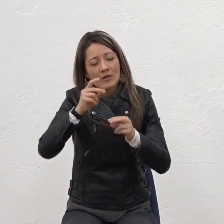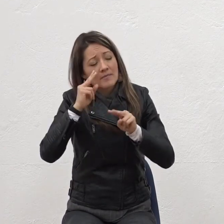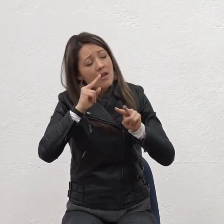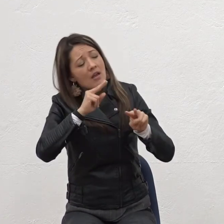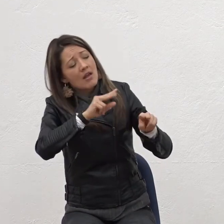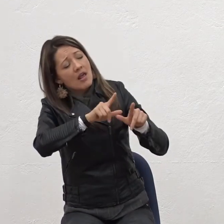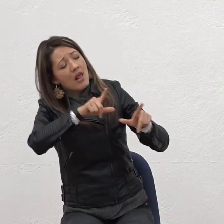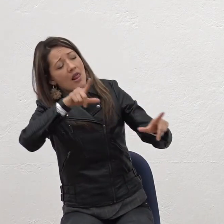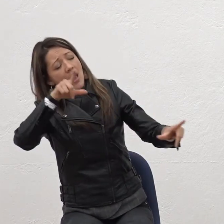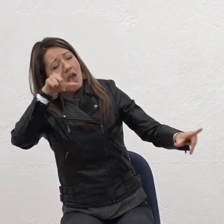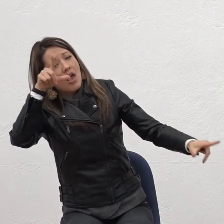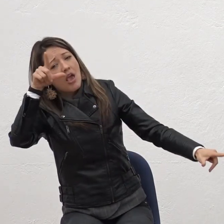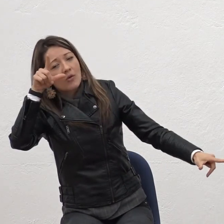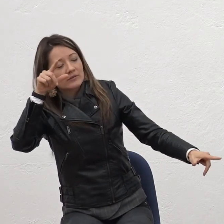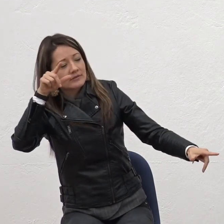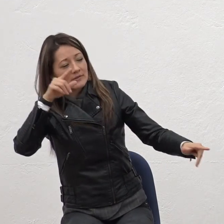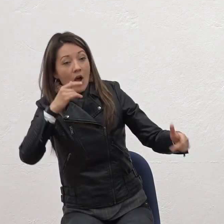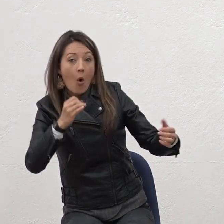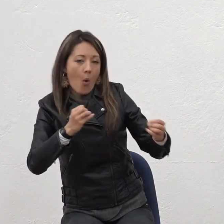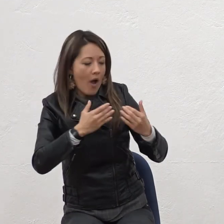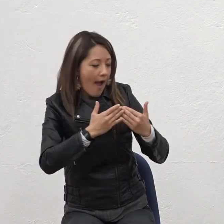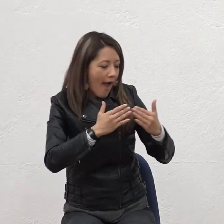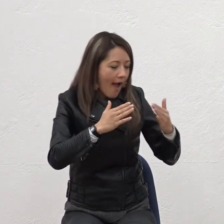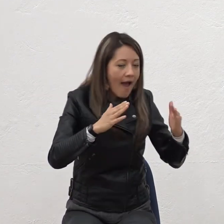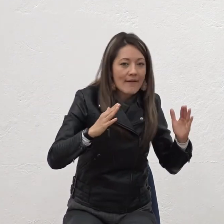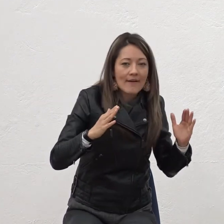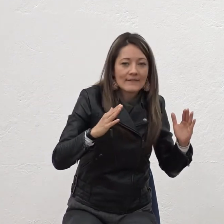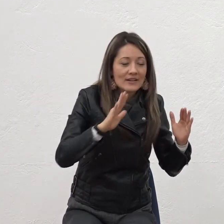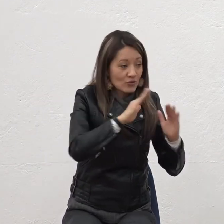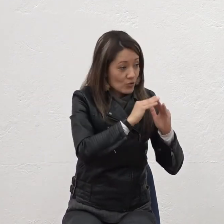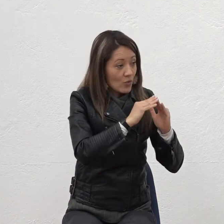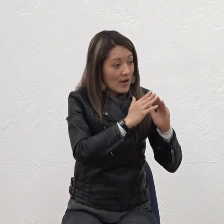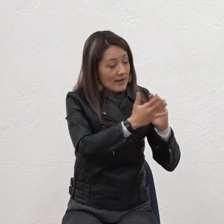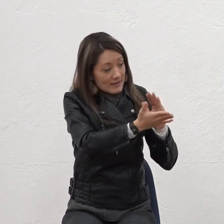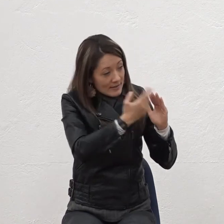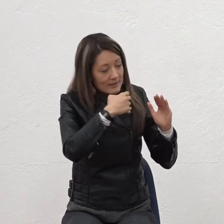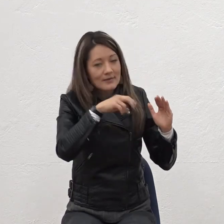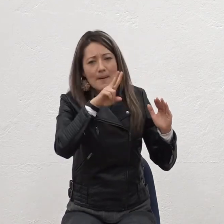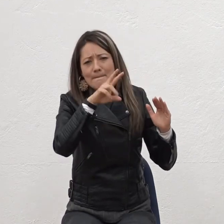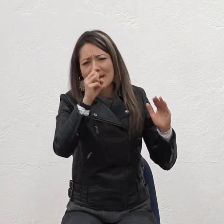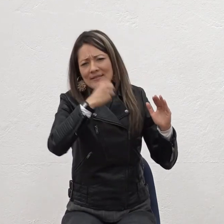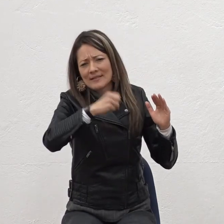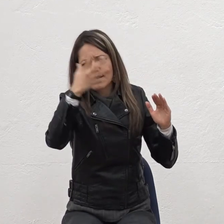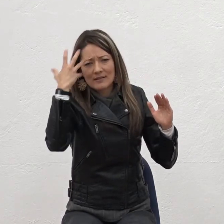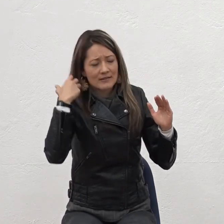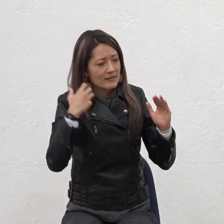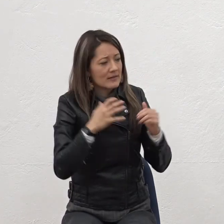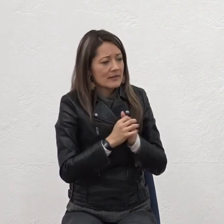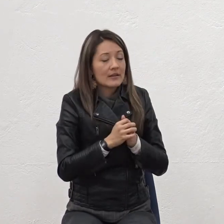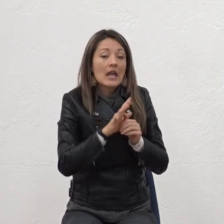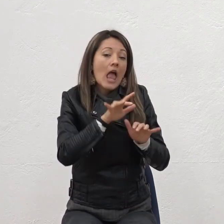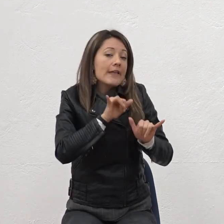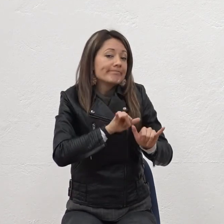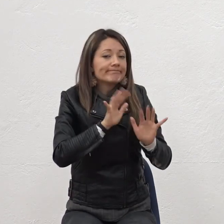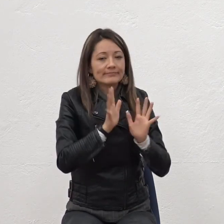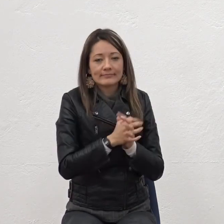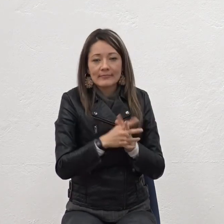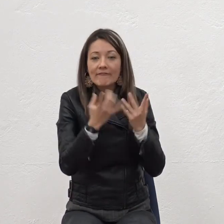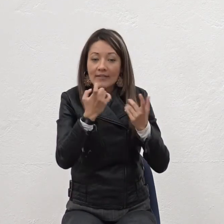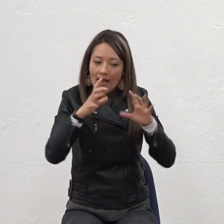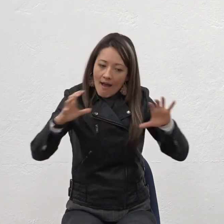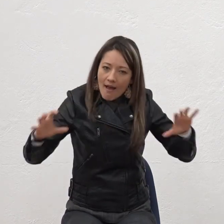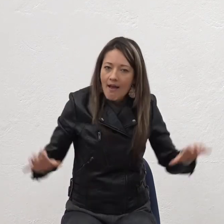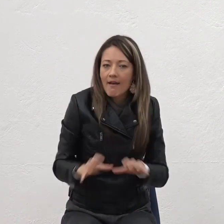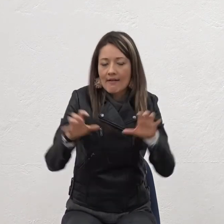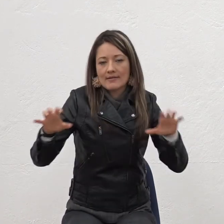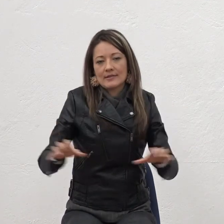Jesús, aquel que le abrió la puerta de su casa de pronto hace 20 años y se quedó ahí.